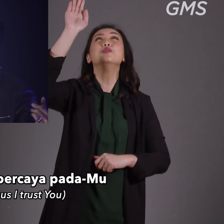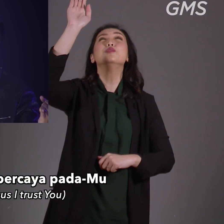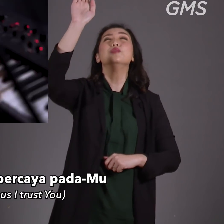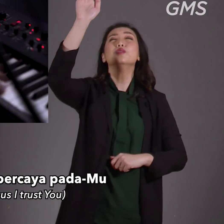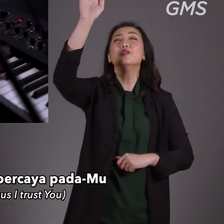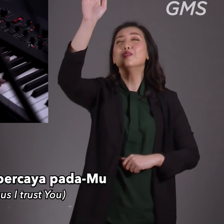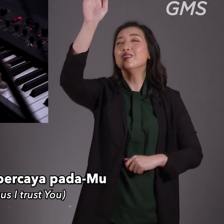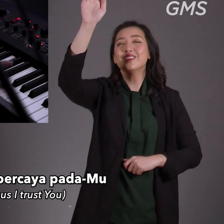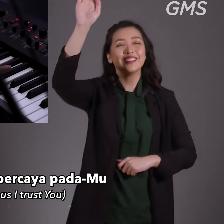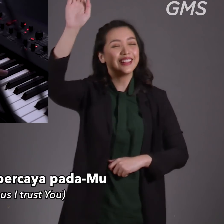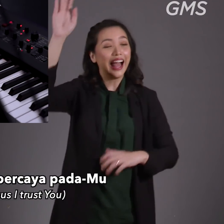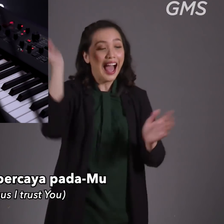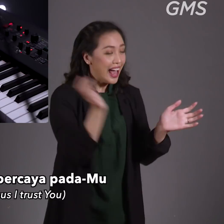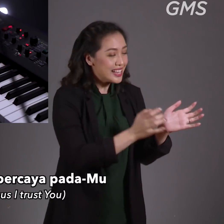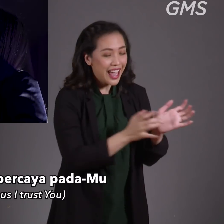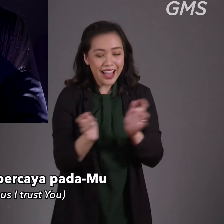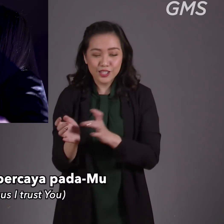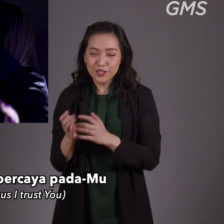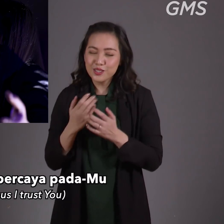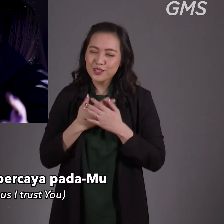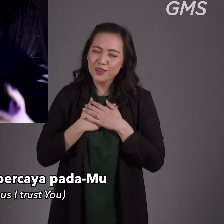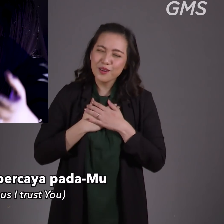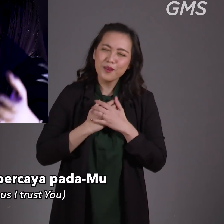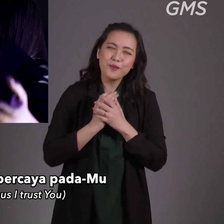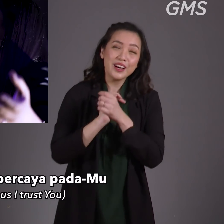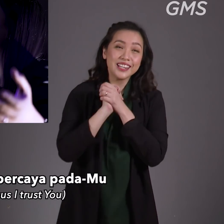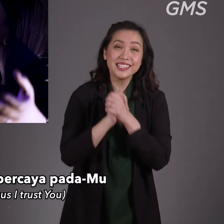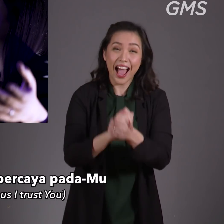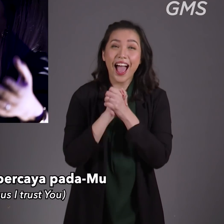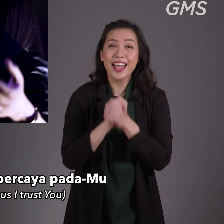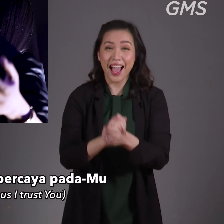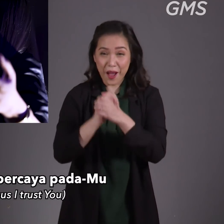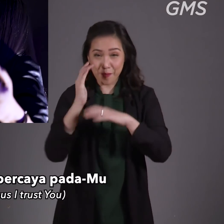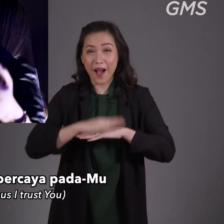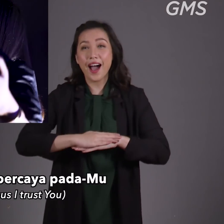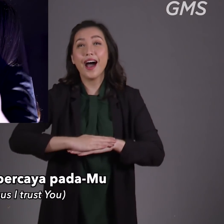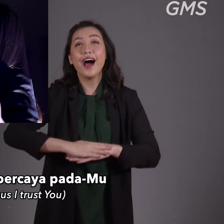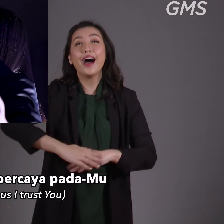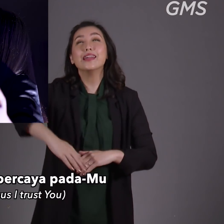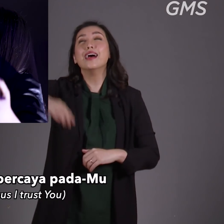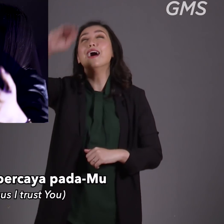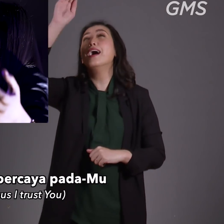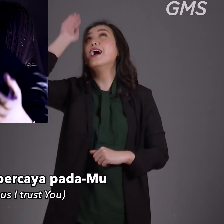padamu. Yesus, oh Yesus, ku percaya